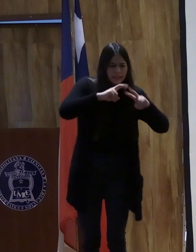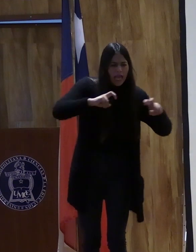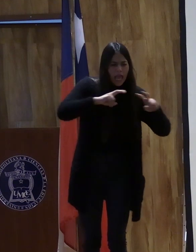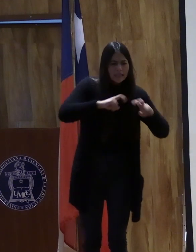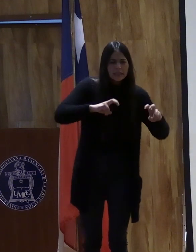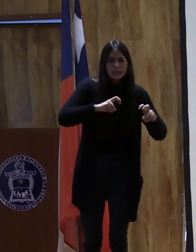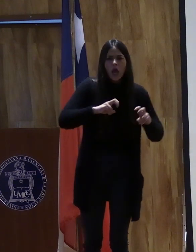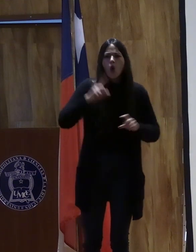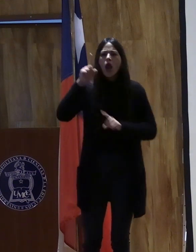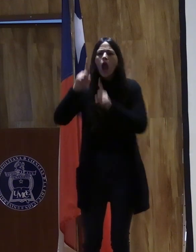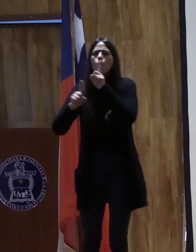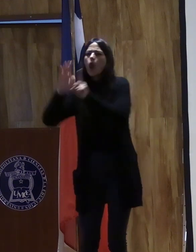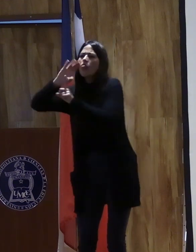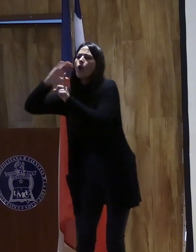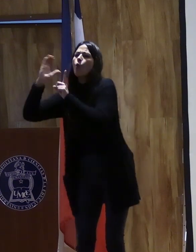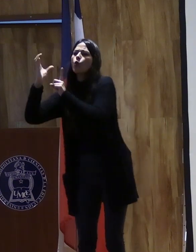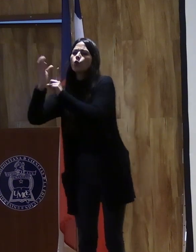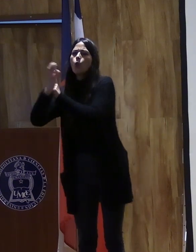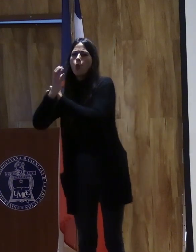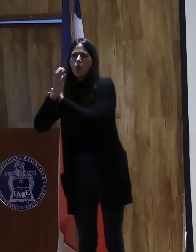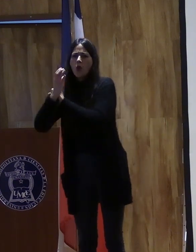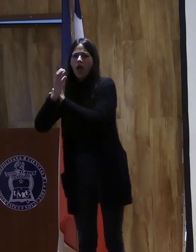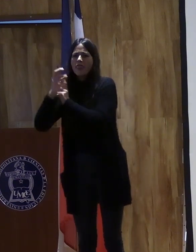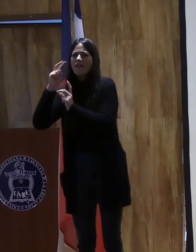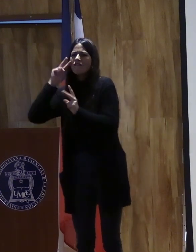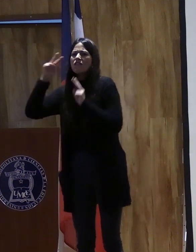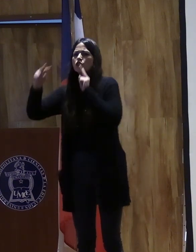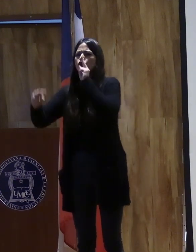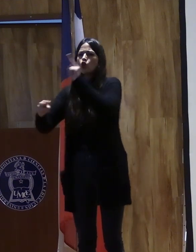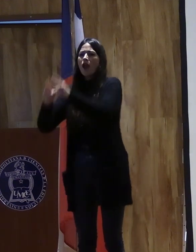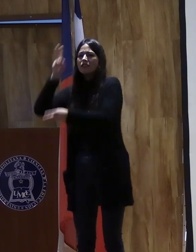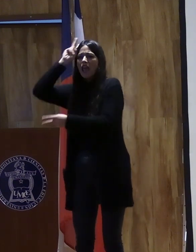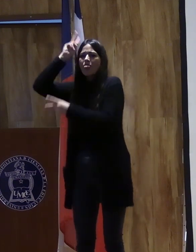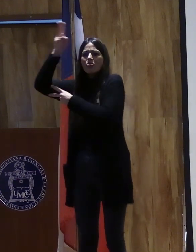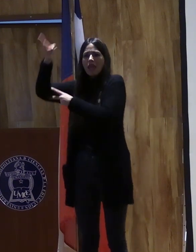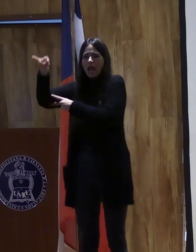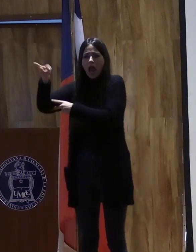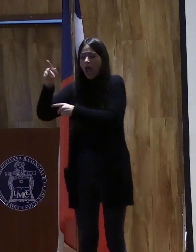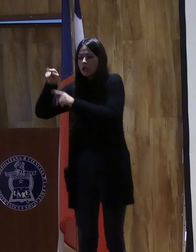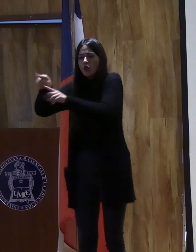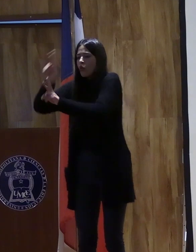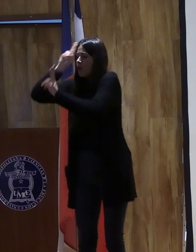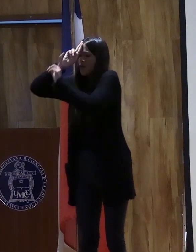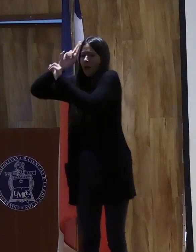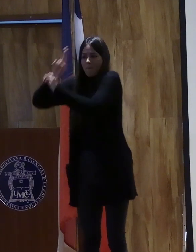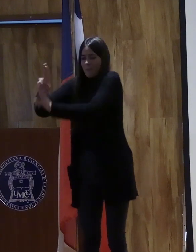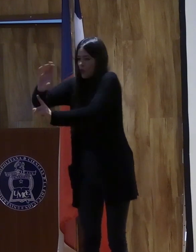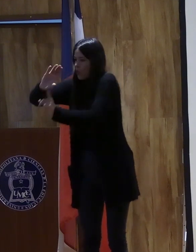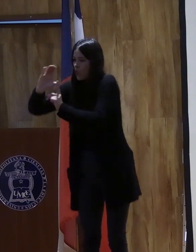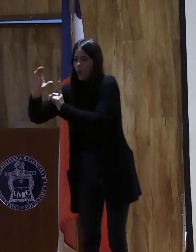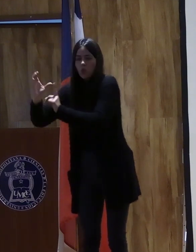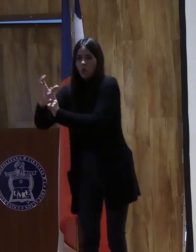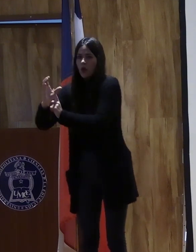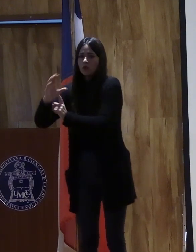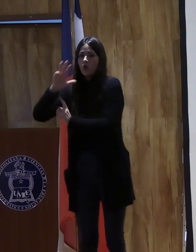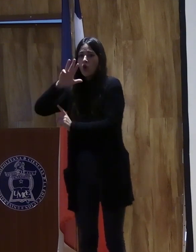algunas cosmovisiones de distintos pueblos. Las cosmovisiones tienen que ver en un